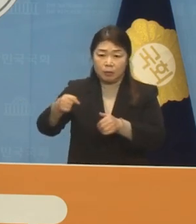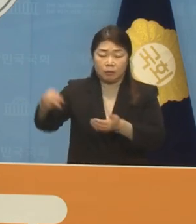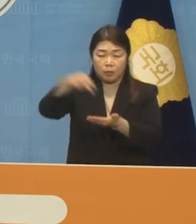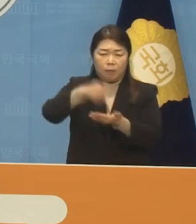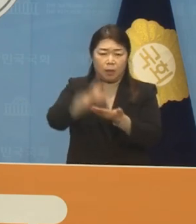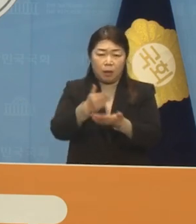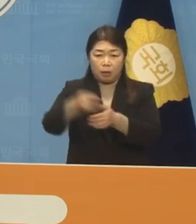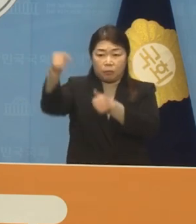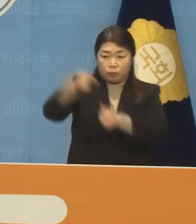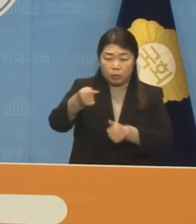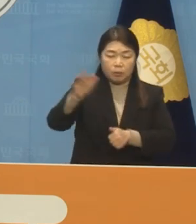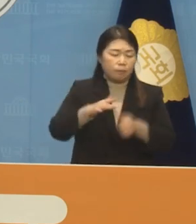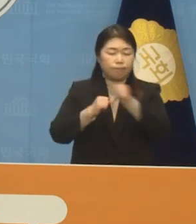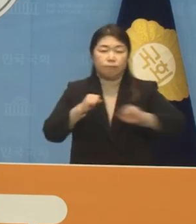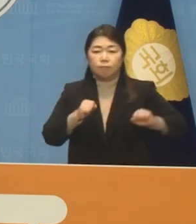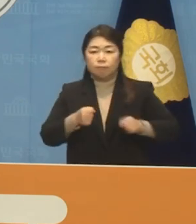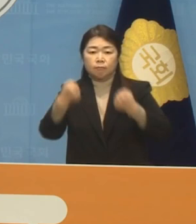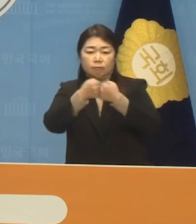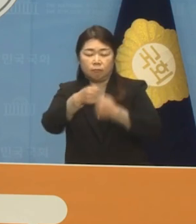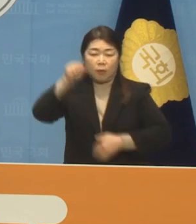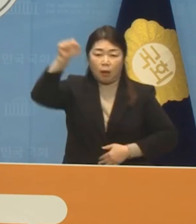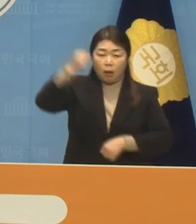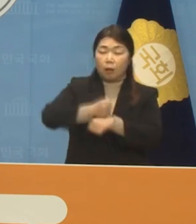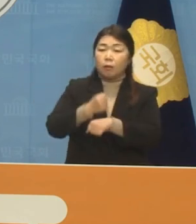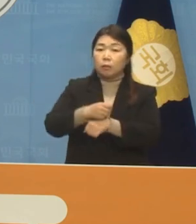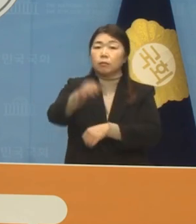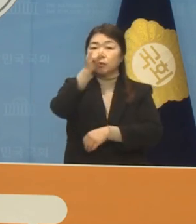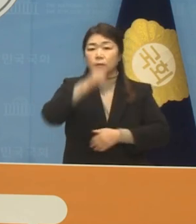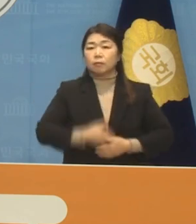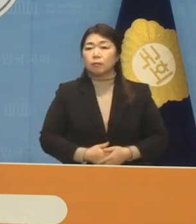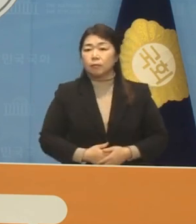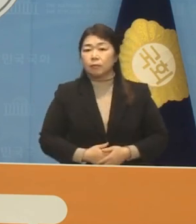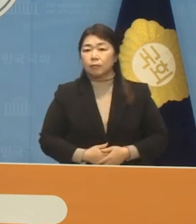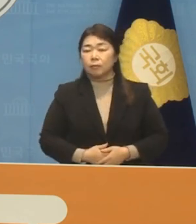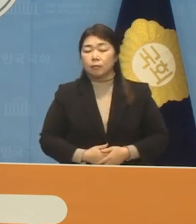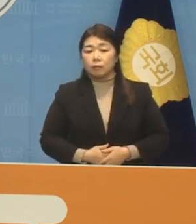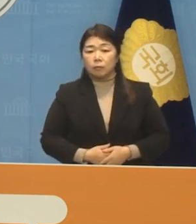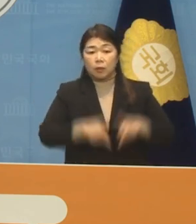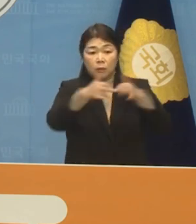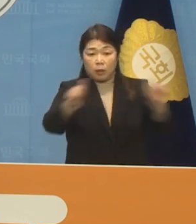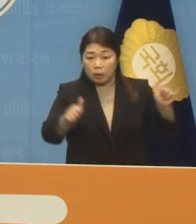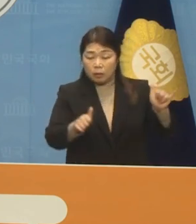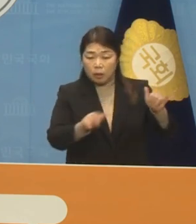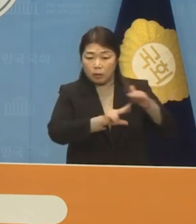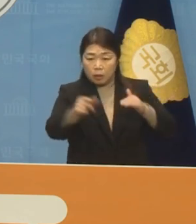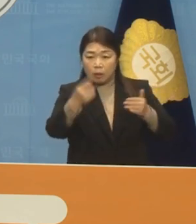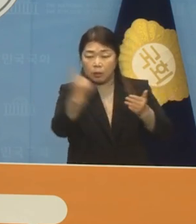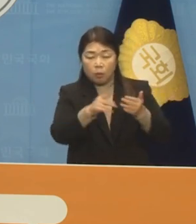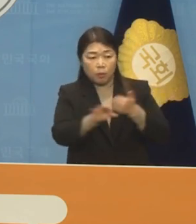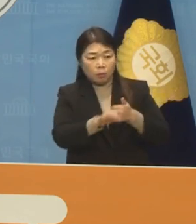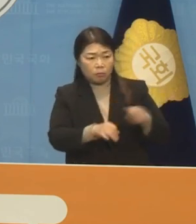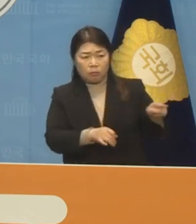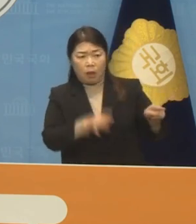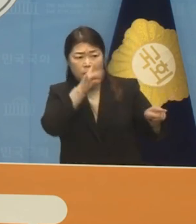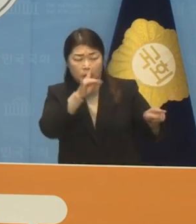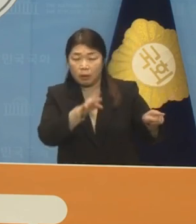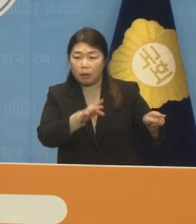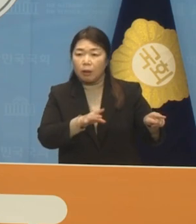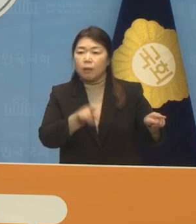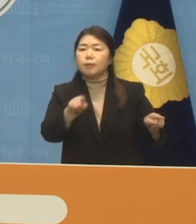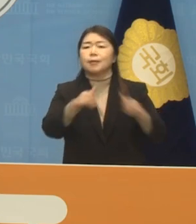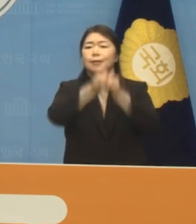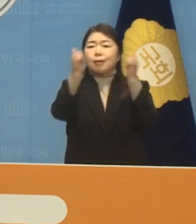사회의 비장애 중심적인 장애인은 출근길에 나오면 비정상인 이 한국 사회를